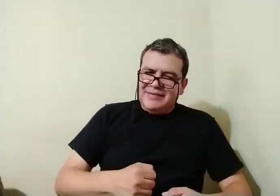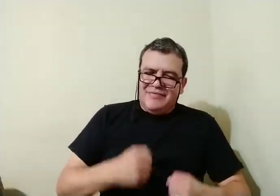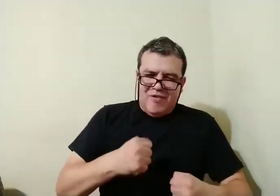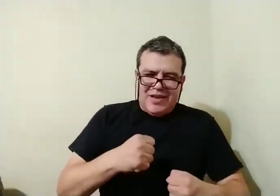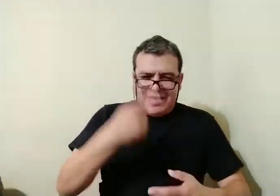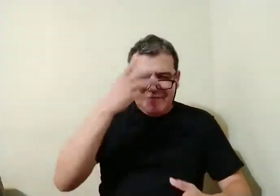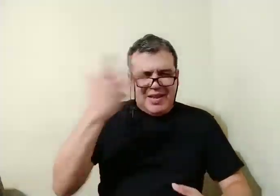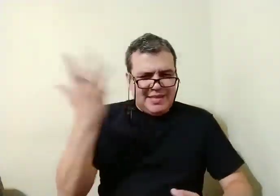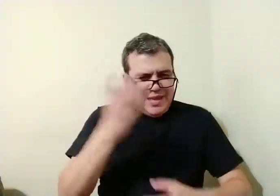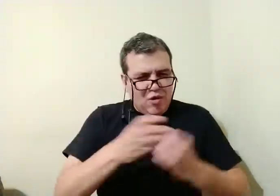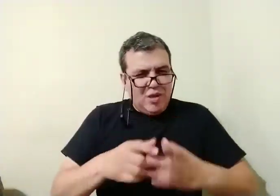8:26,